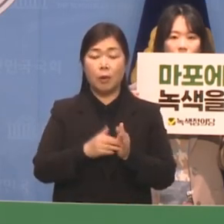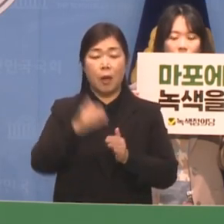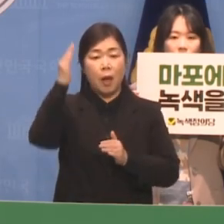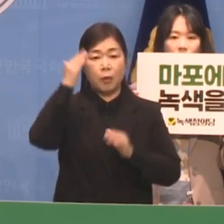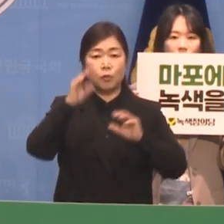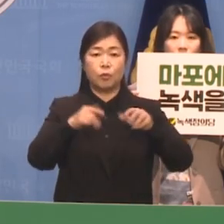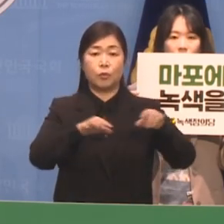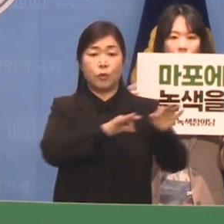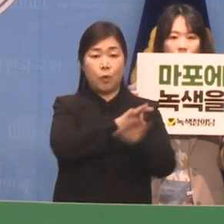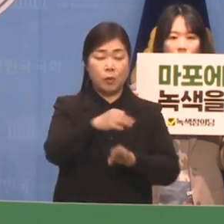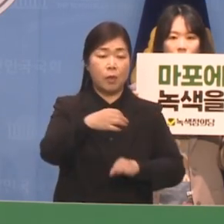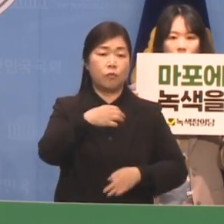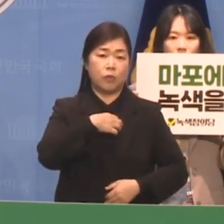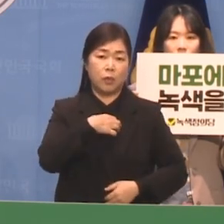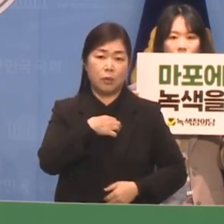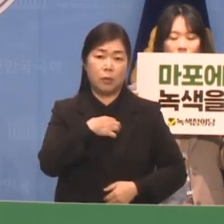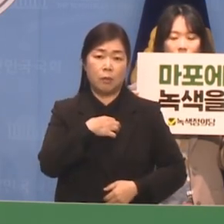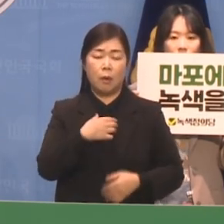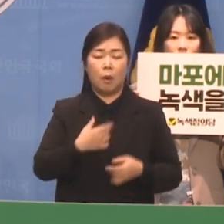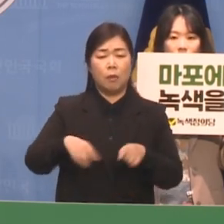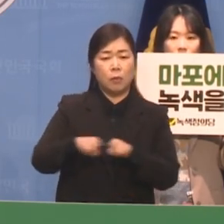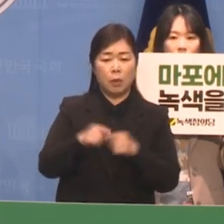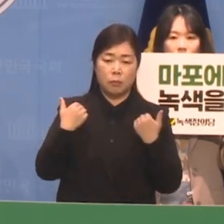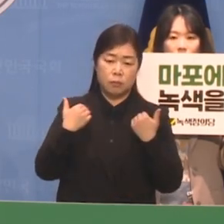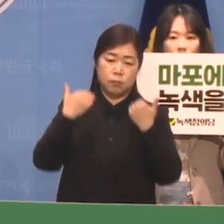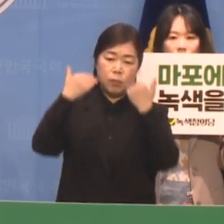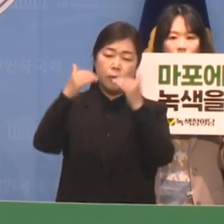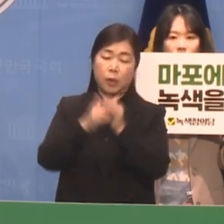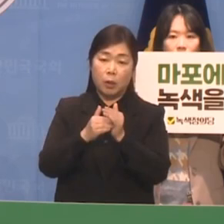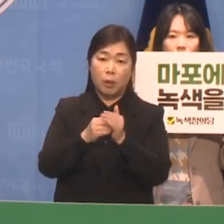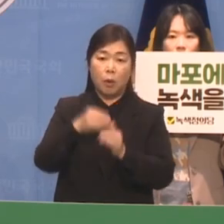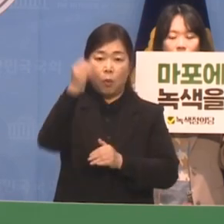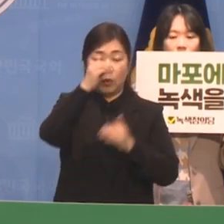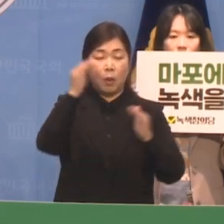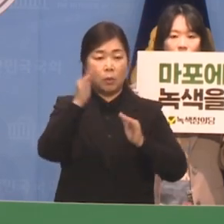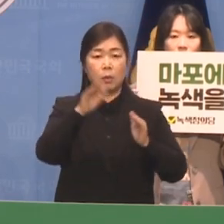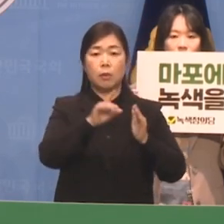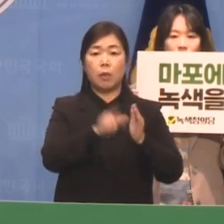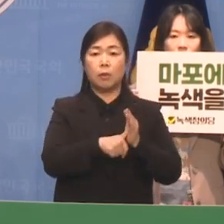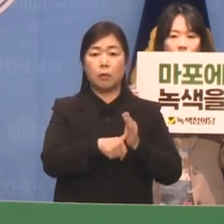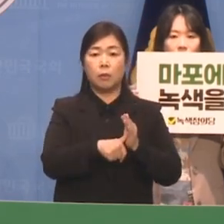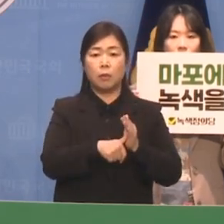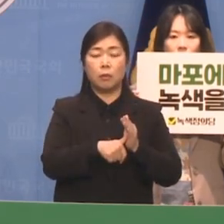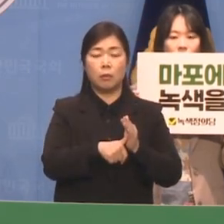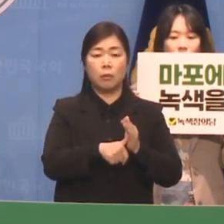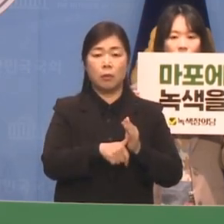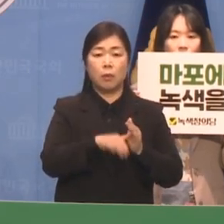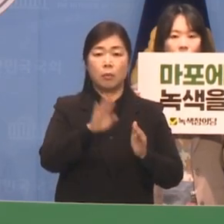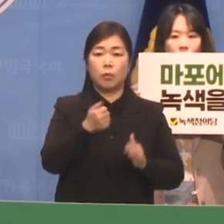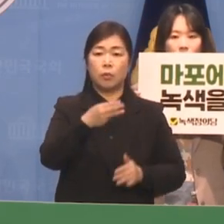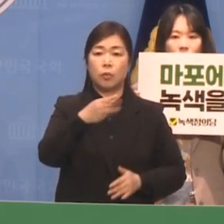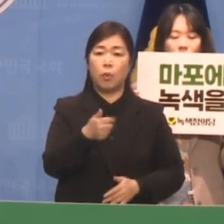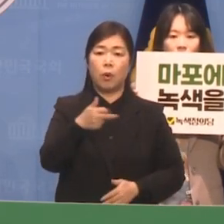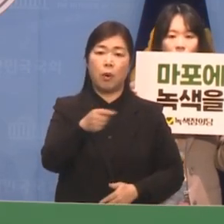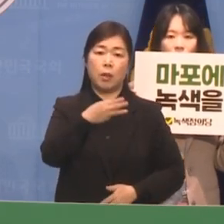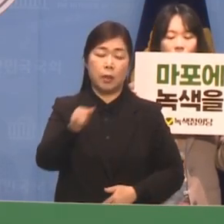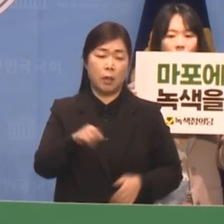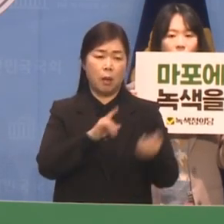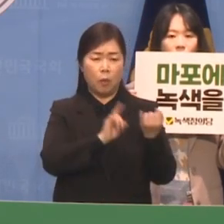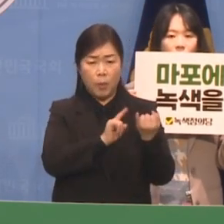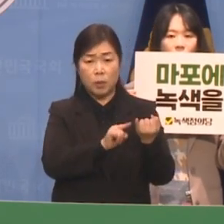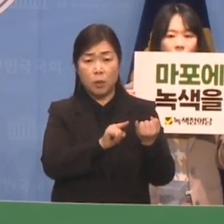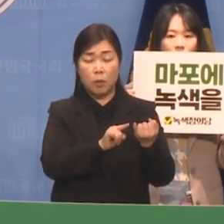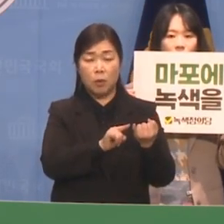한국 경제 위기와 함께 성장했습니다. 고등학생이 되던 해에는 브로콜리 너마저의 졸업이라는 노래가